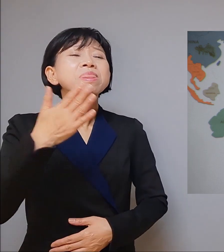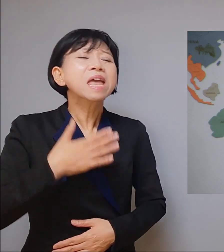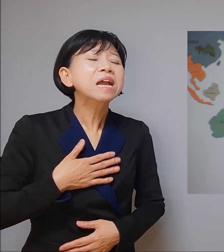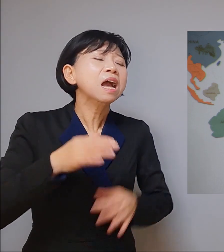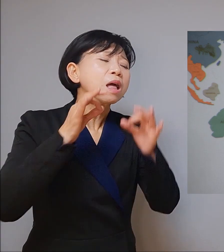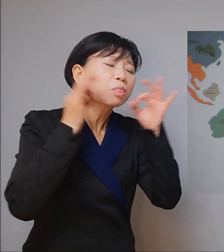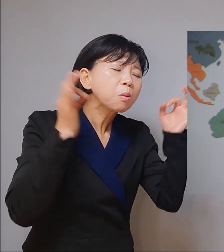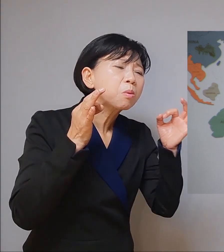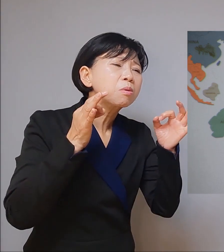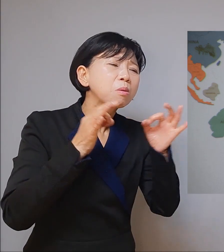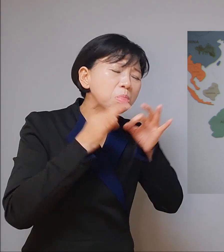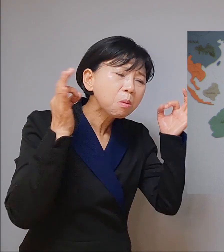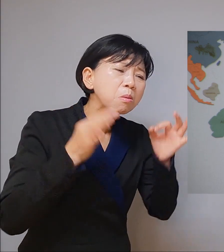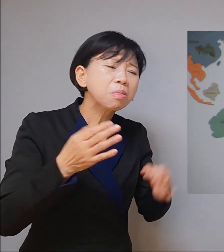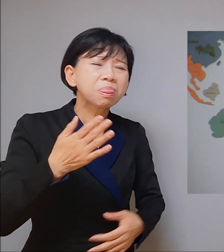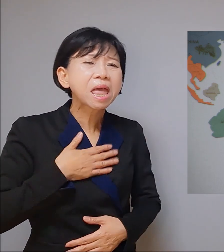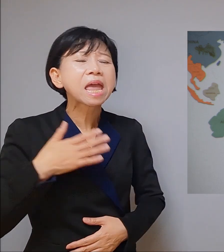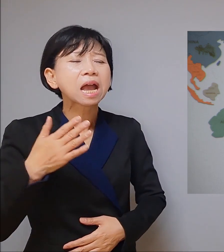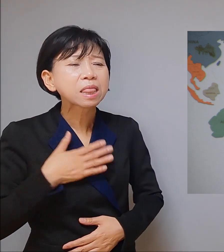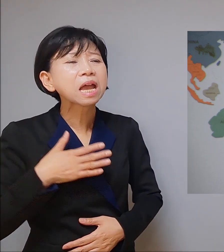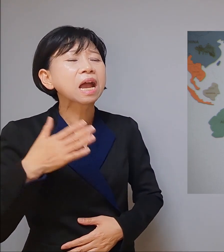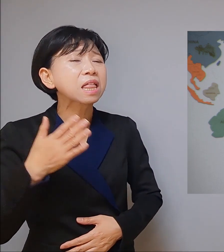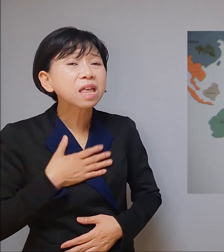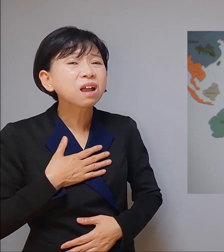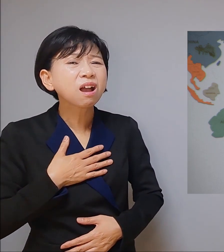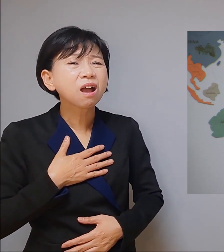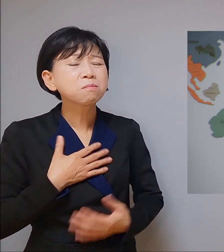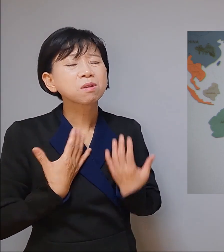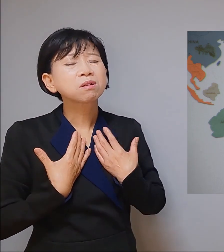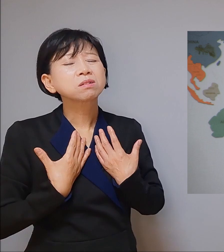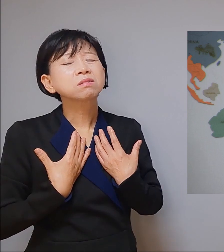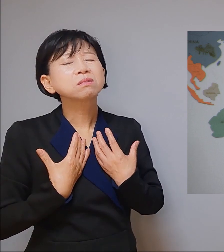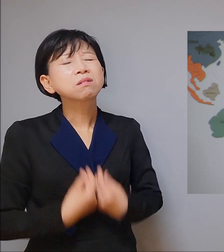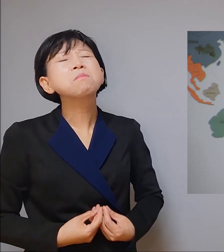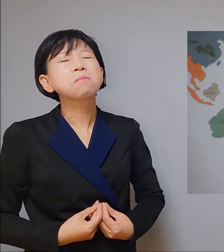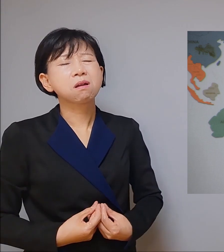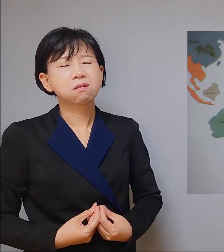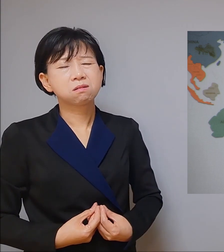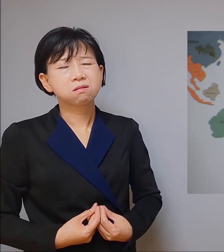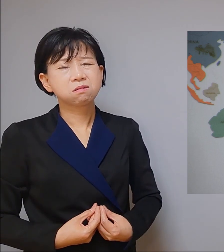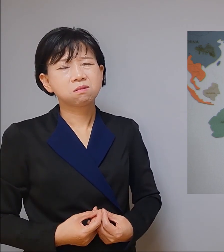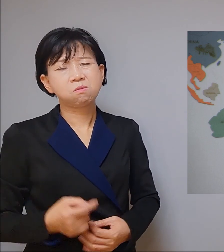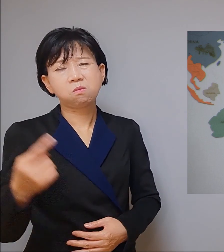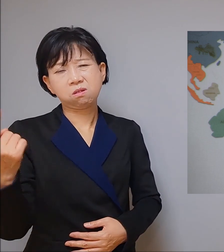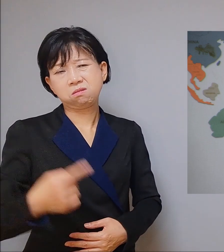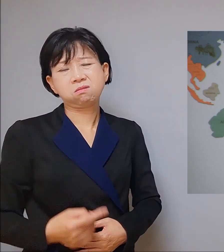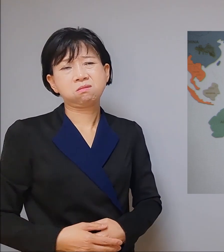내가 노력하면 노력할수록 점점 더 좌절하고 끝내 넘어지게 된다는 거죠.